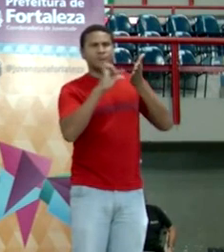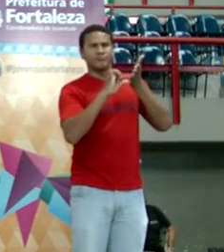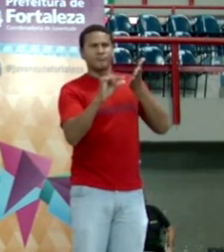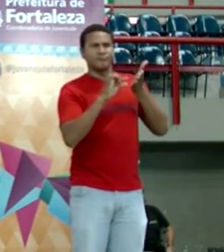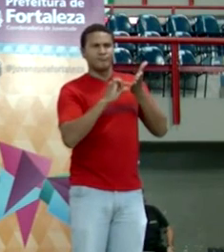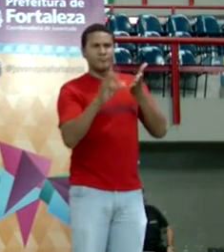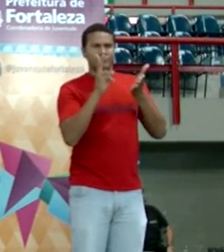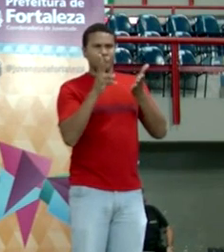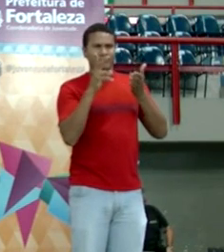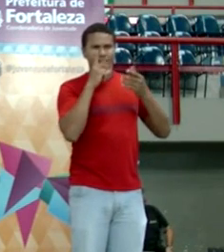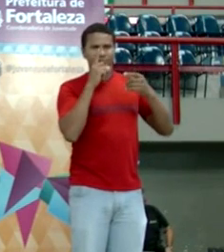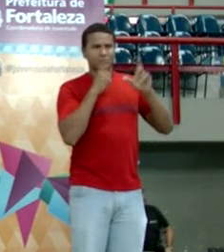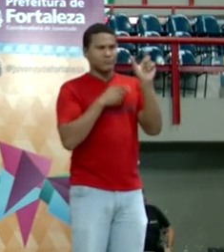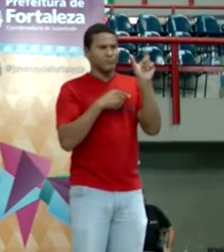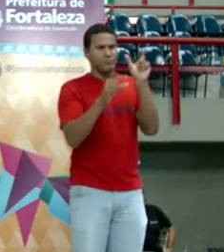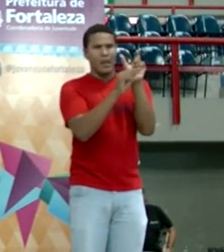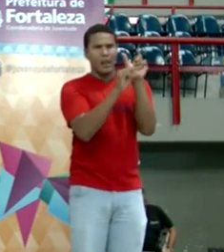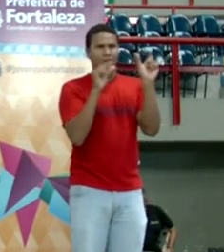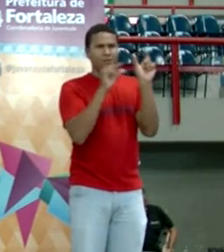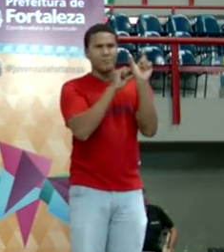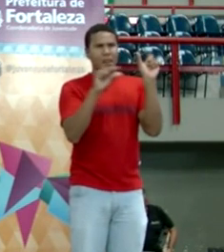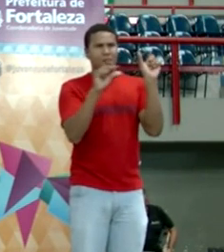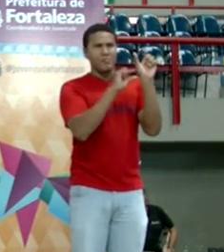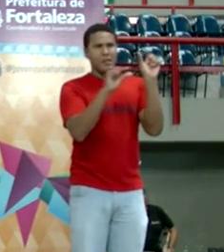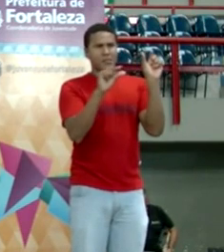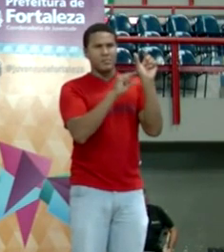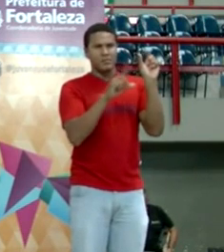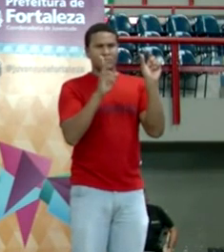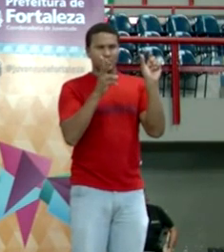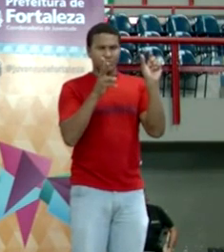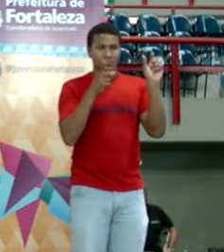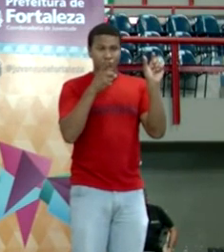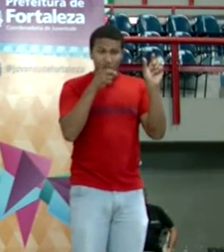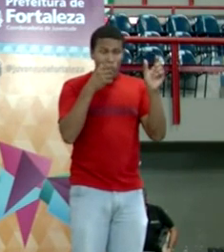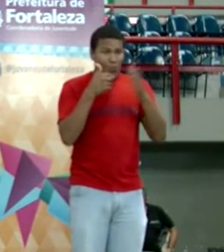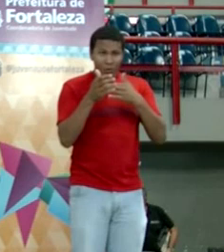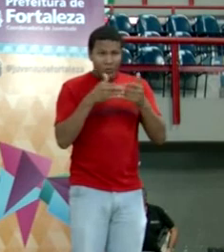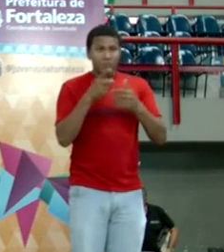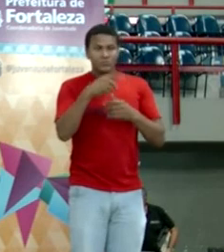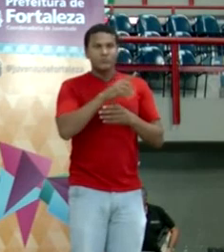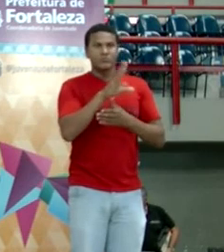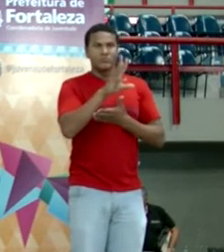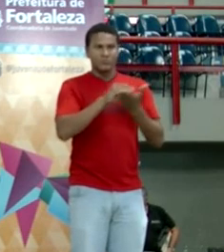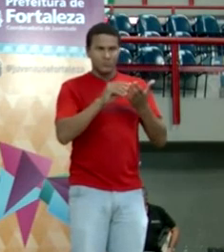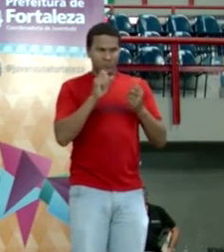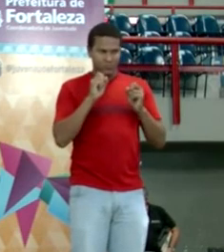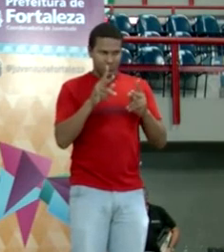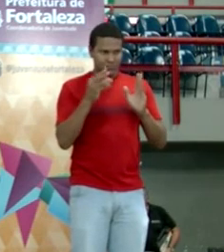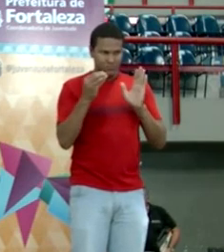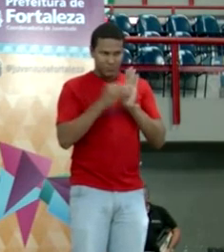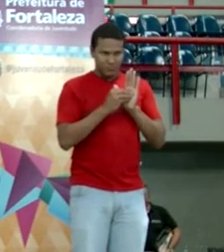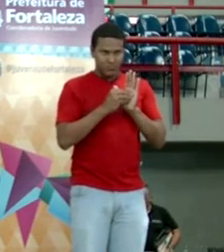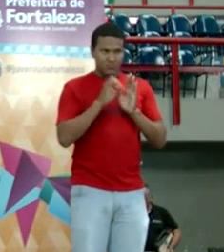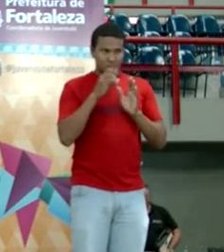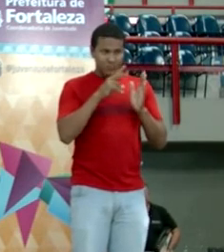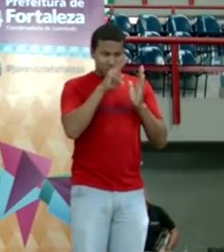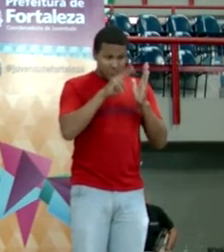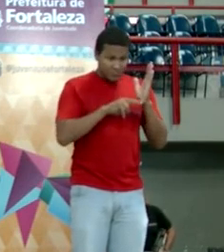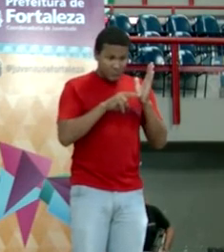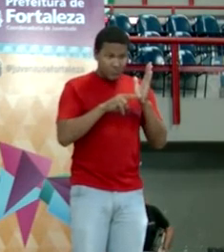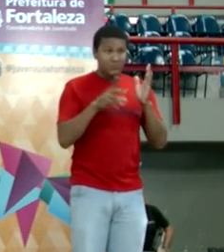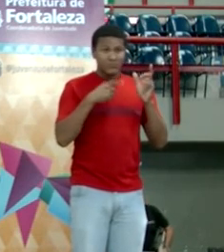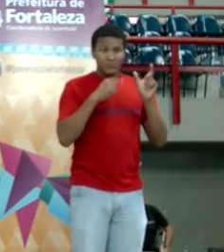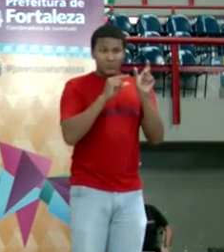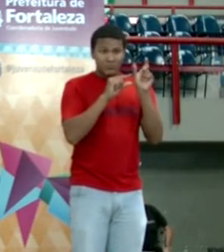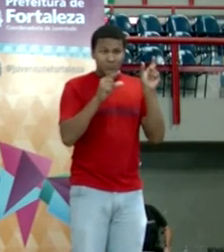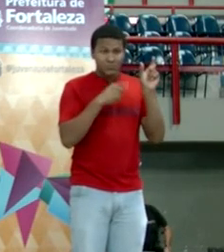você anotar uma observação, você anota. Beleza? Se você ler e grifar, você